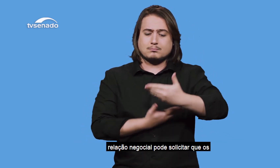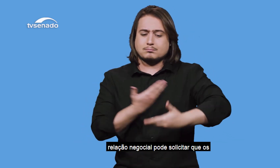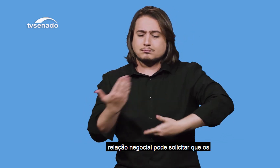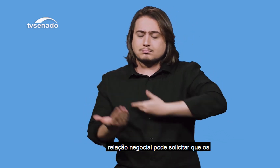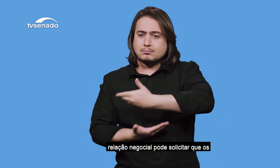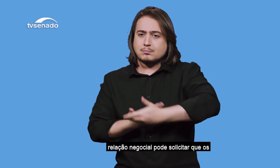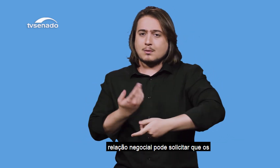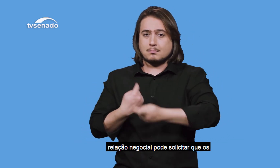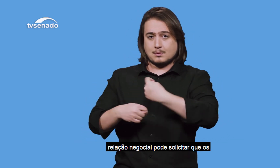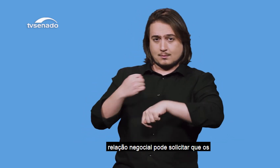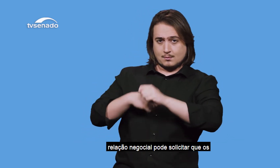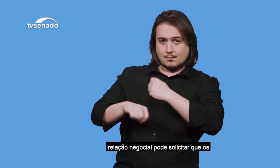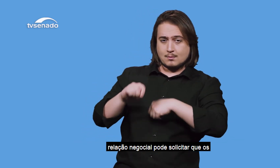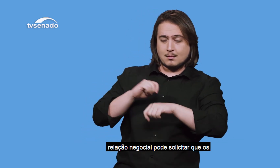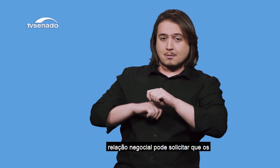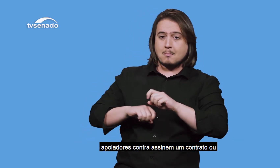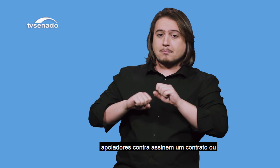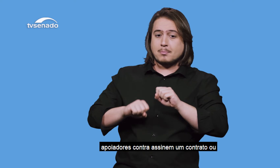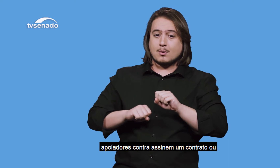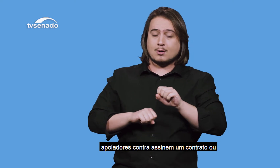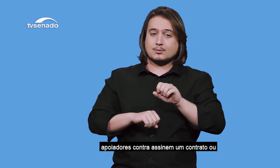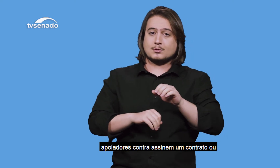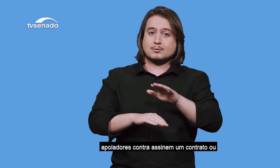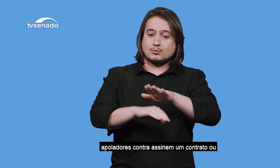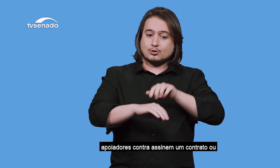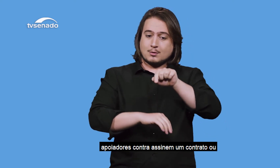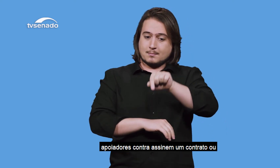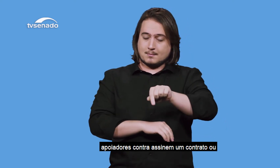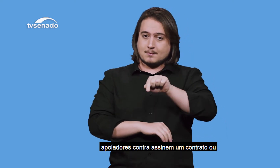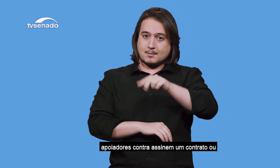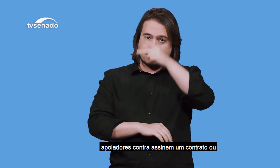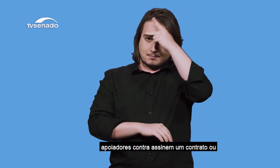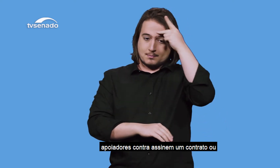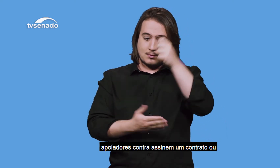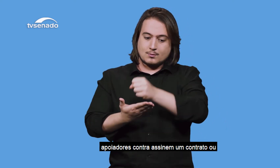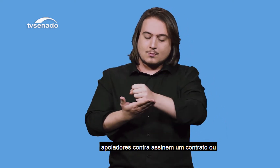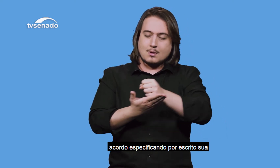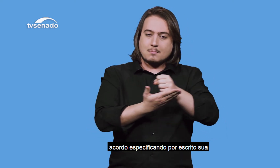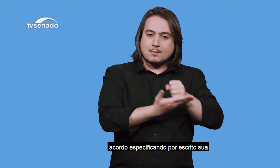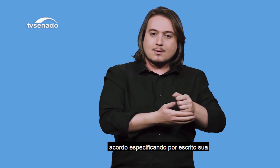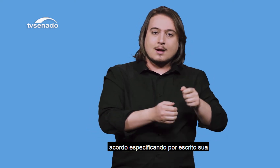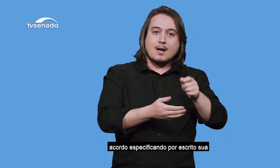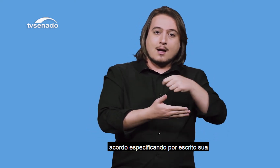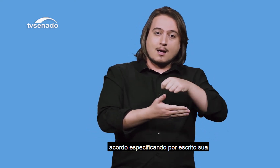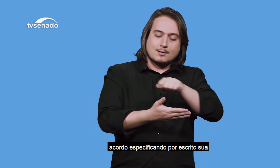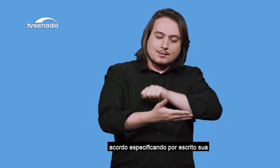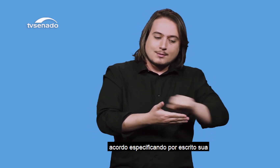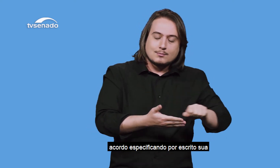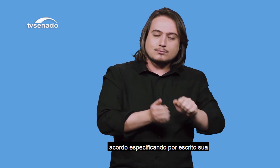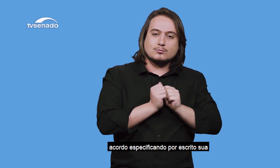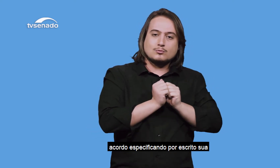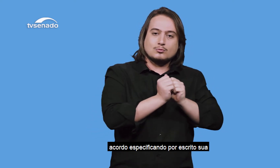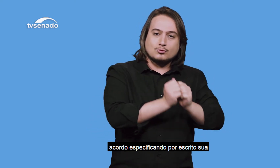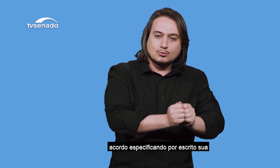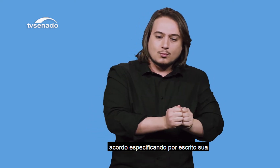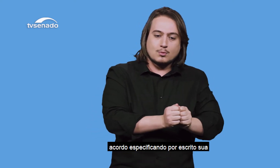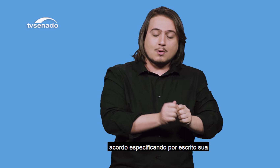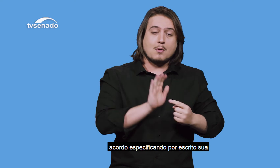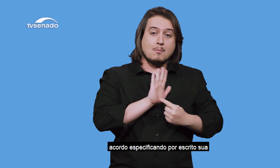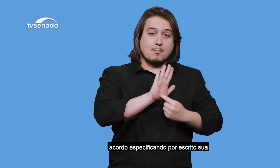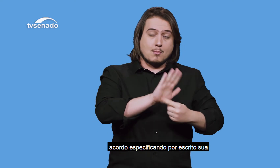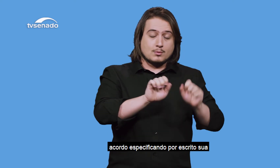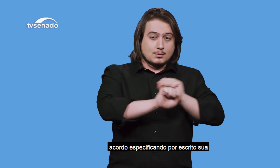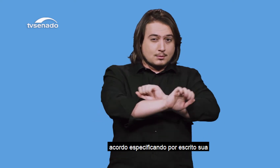pode solicitar que os apoiadores contra assinem um contrato ou acordo especificando por